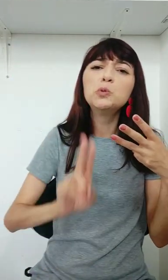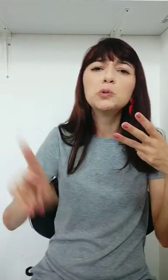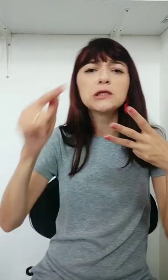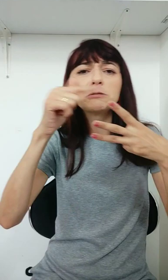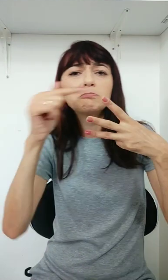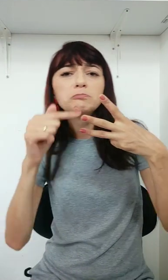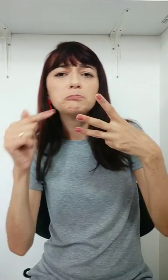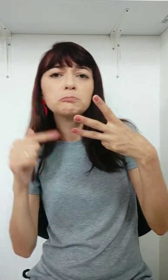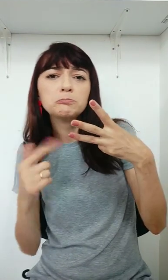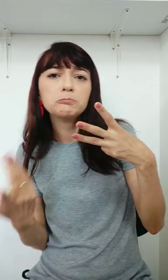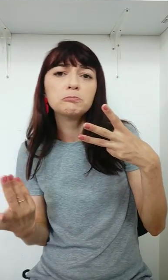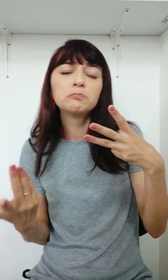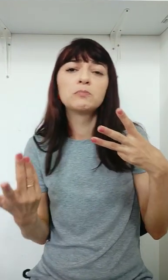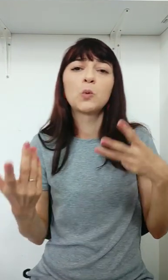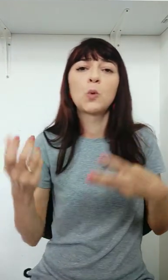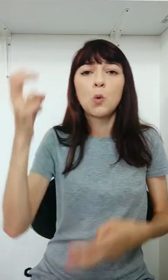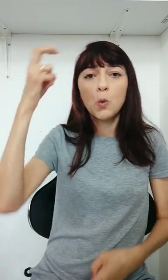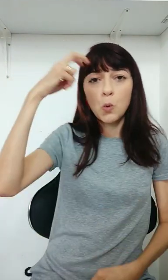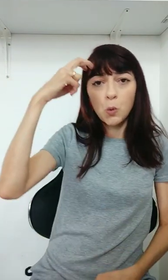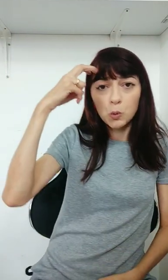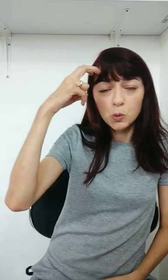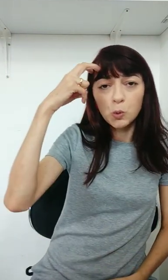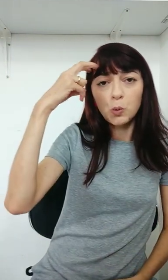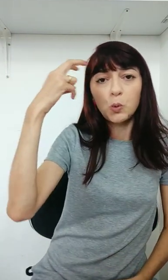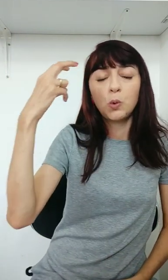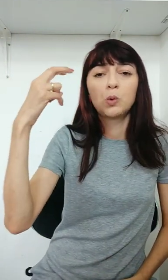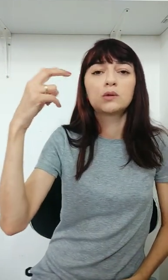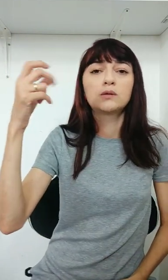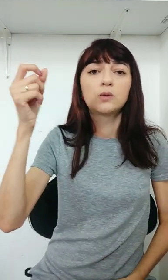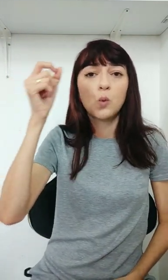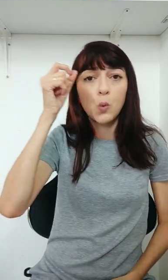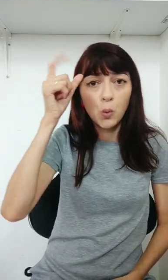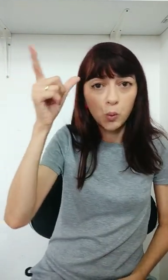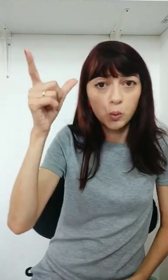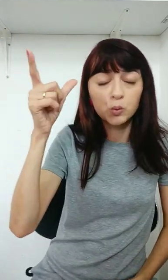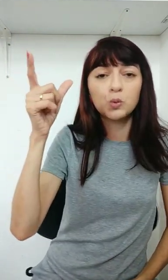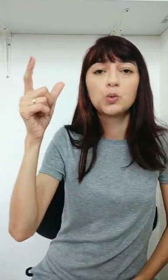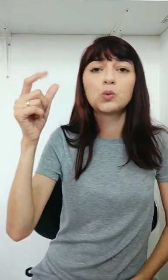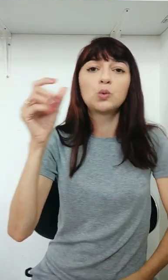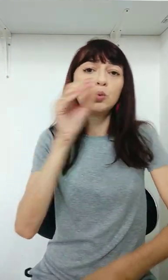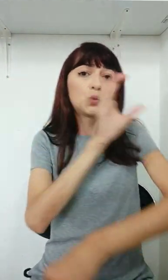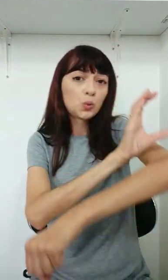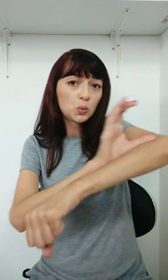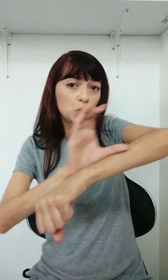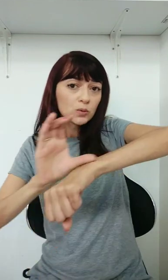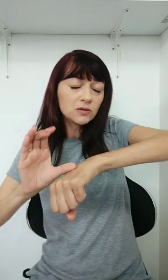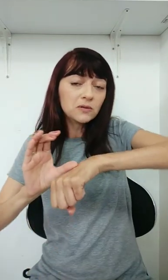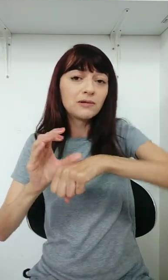estado utiliza esse, utiliza aquele outro, mas enfim, são essas três variações para a cultura, tá